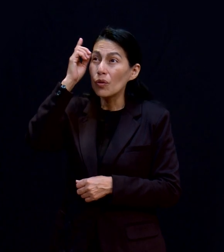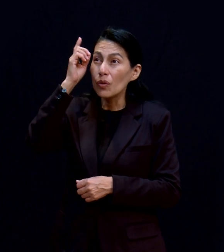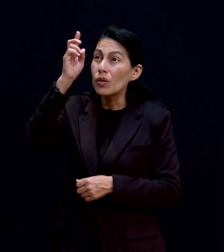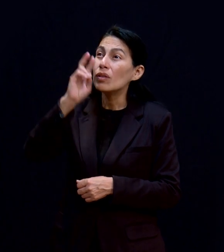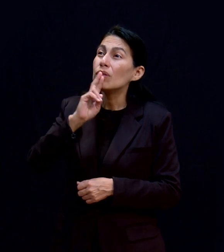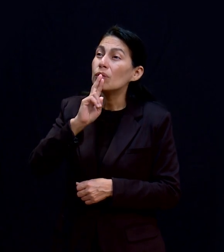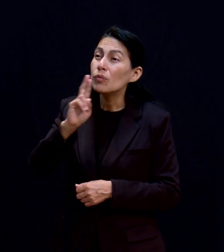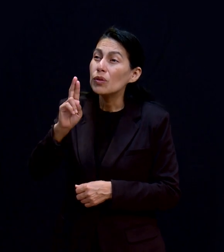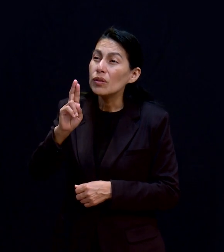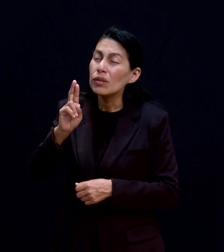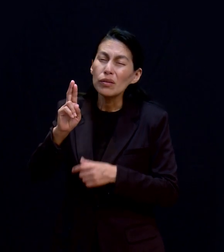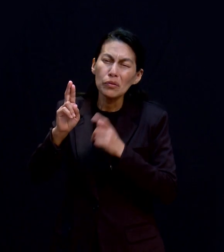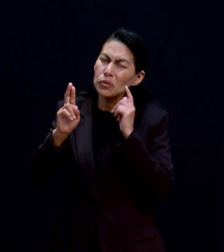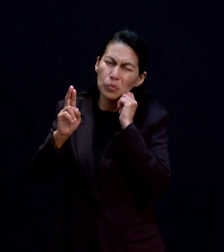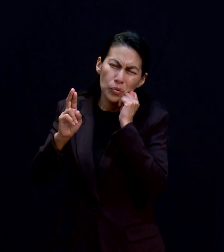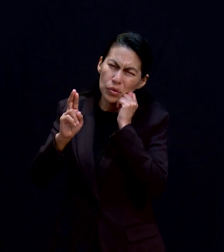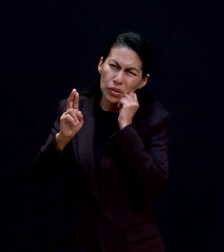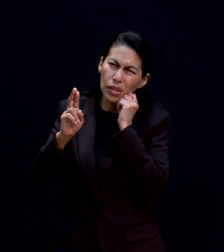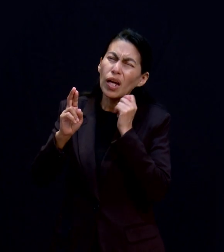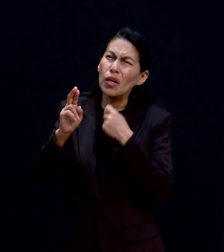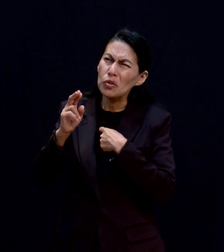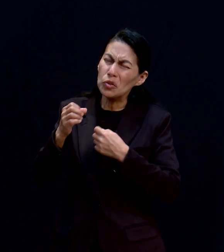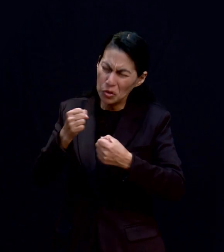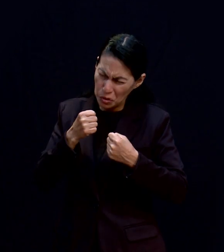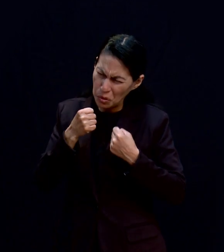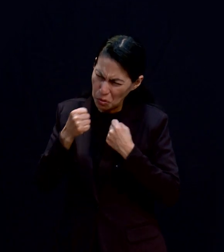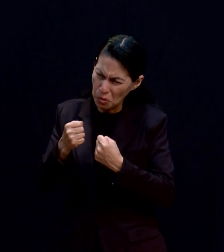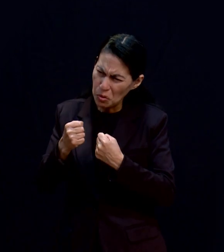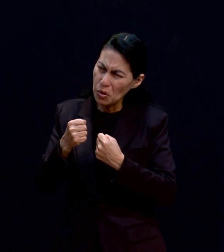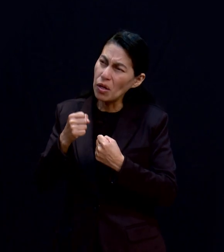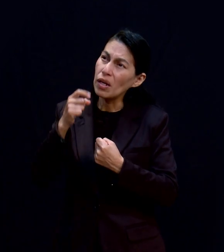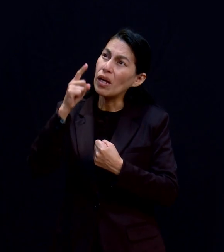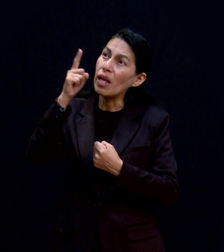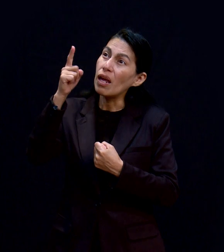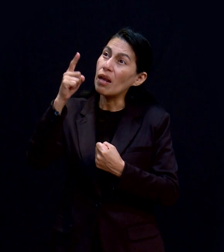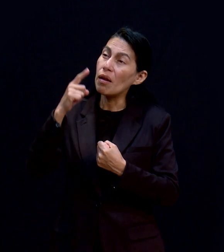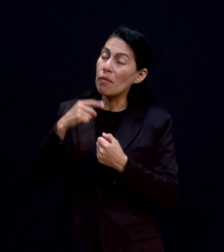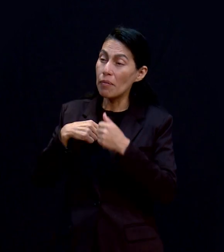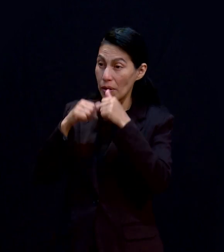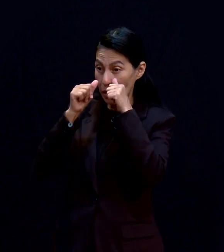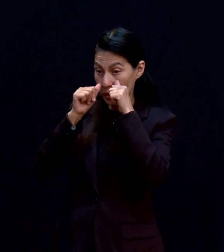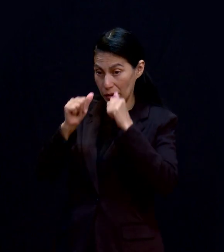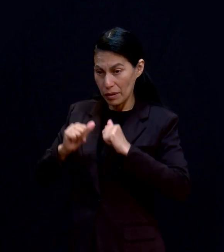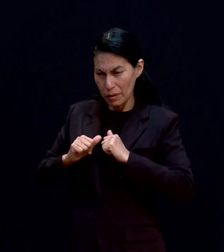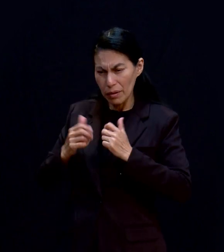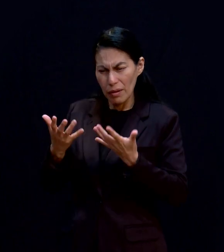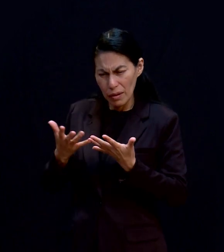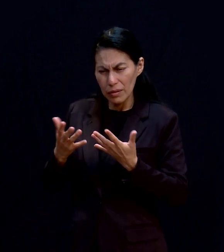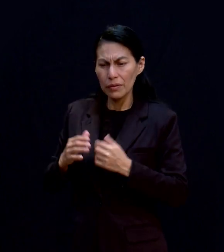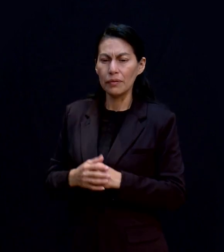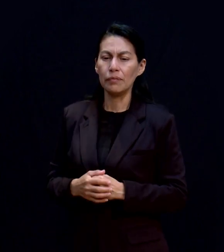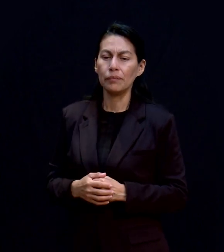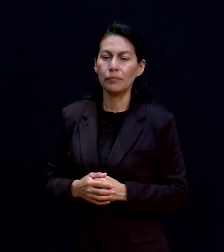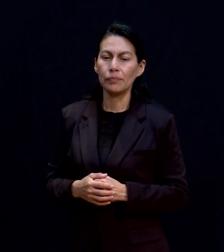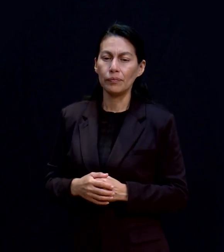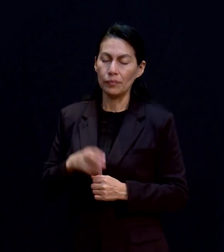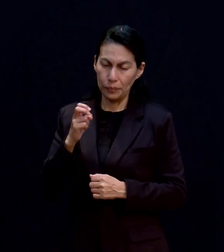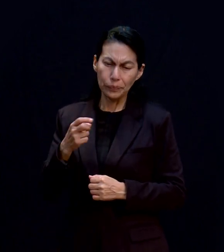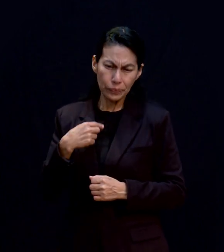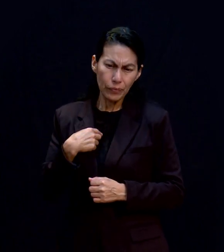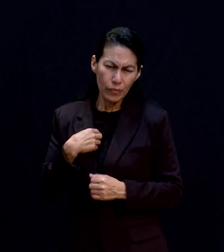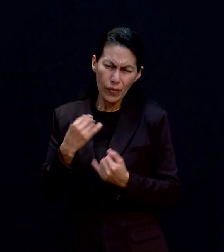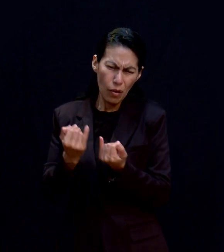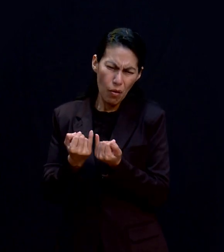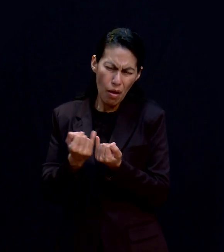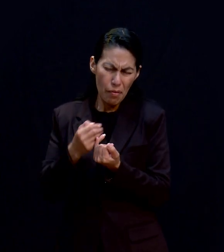respuesta que dios le dé a esta yo ya sé que dios me está escuchando que nos está escuchando y que él actúa entonces yo tenía